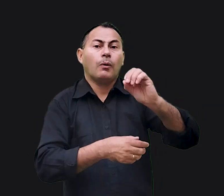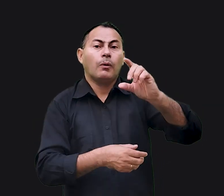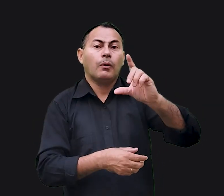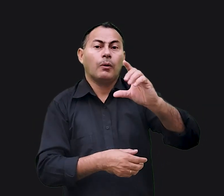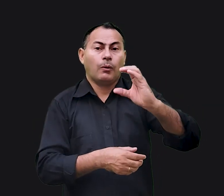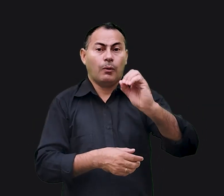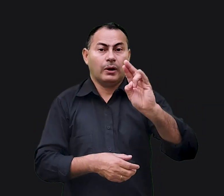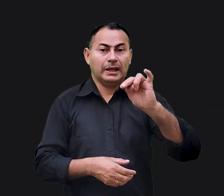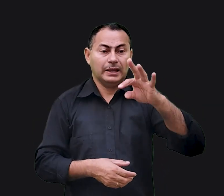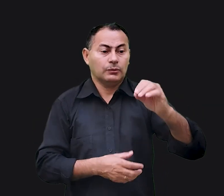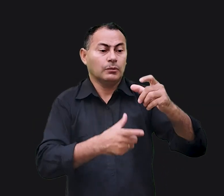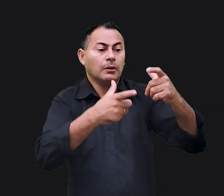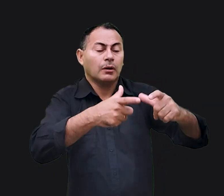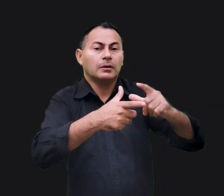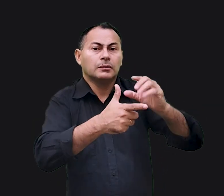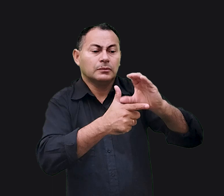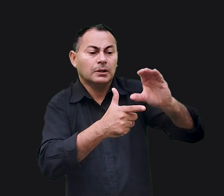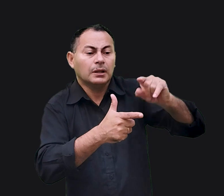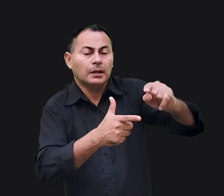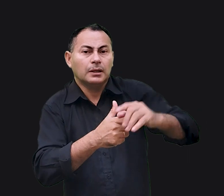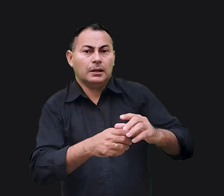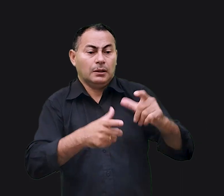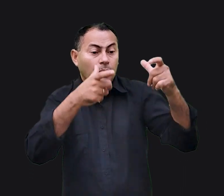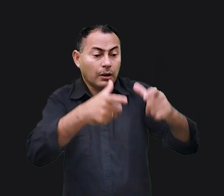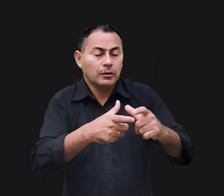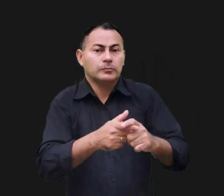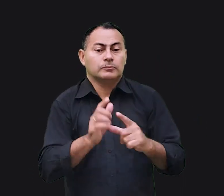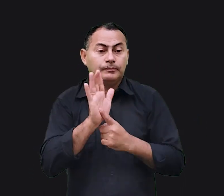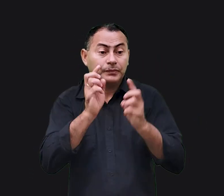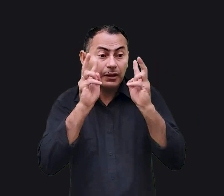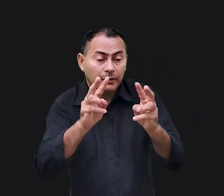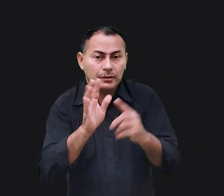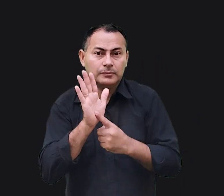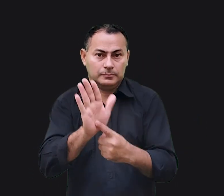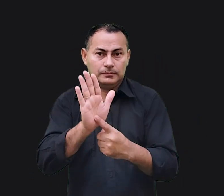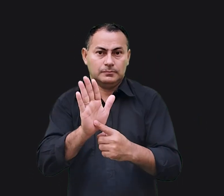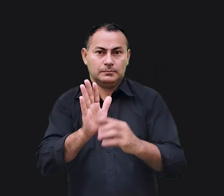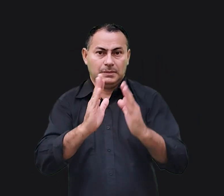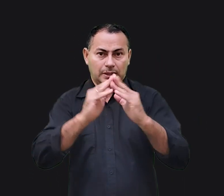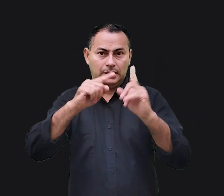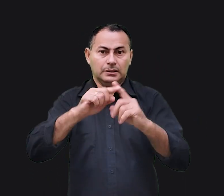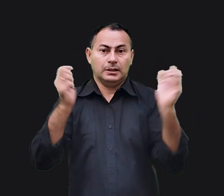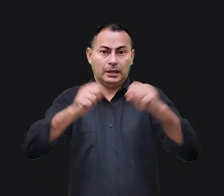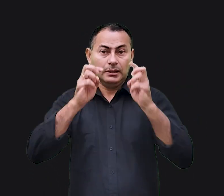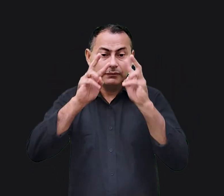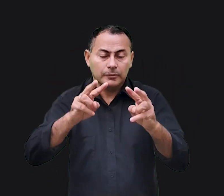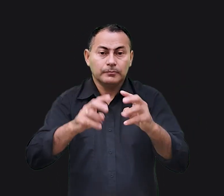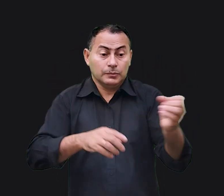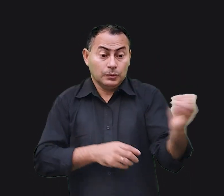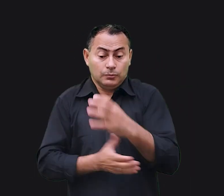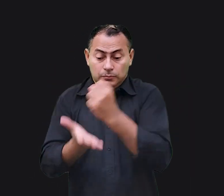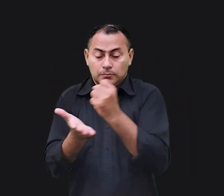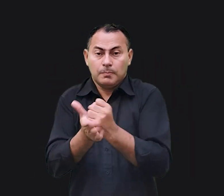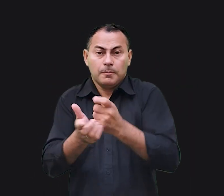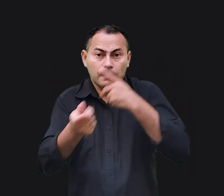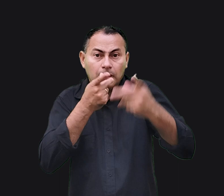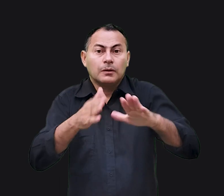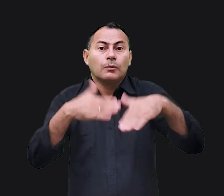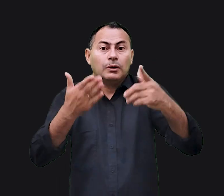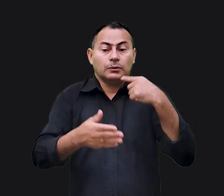local. Esta é visível e é uma expressão da igreja invisível. O Novo Testamento nos fala que quando nascemos de